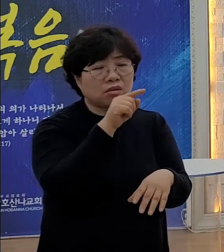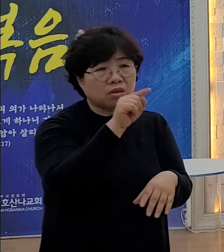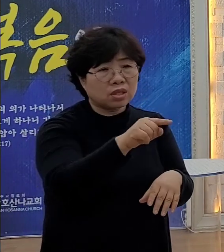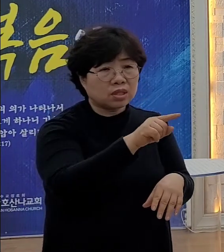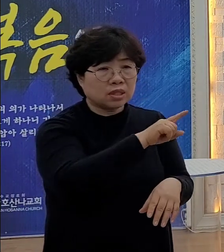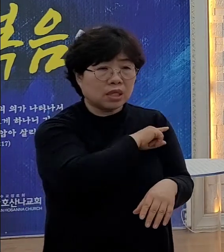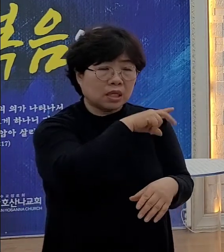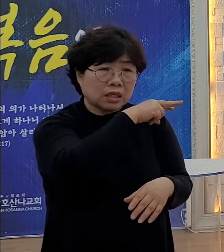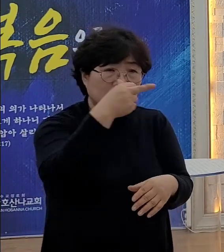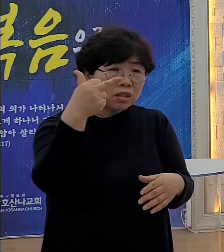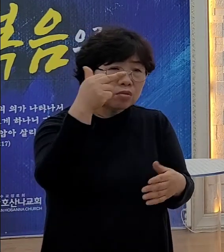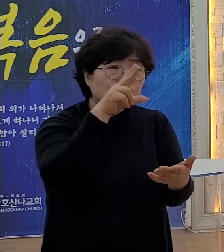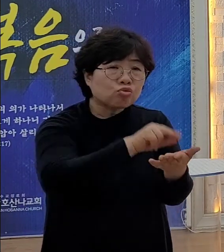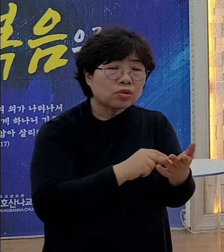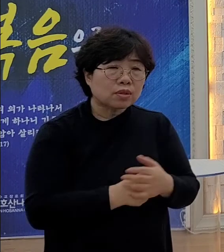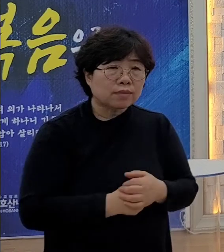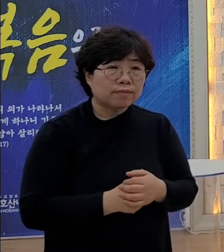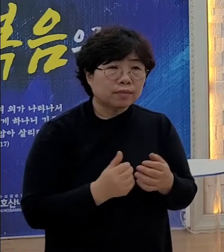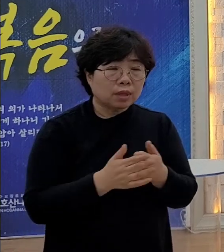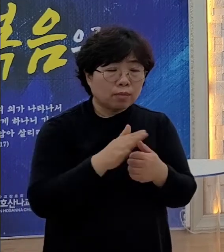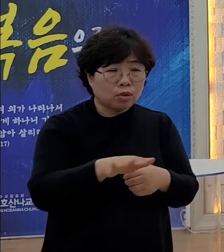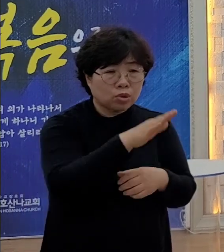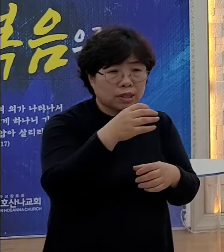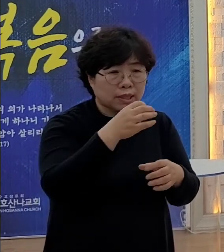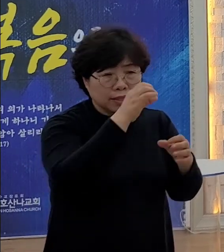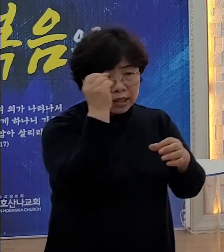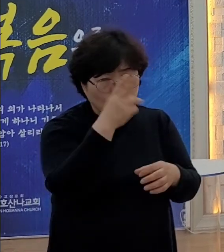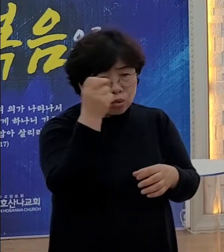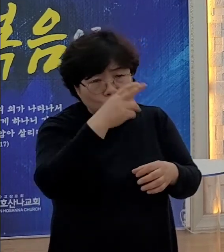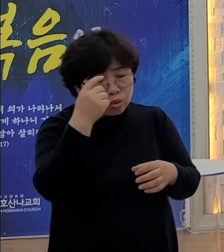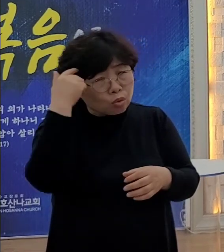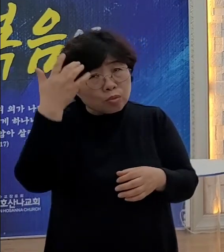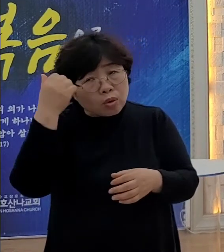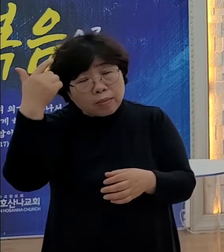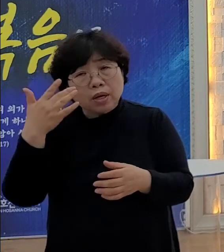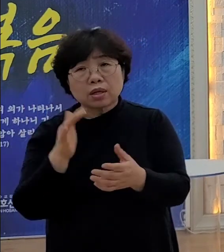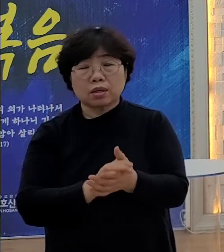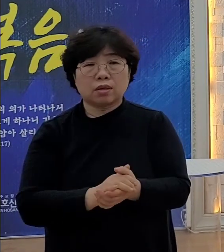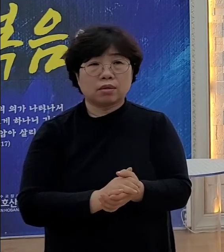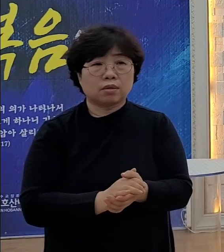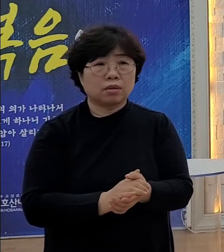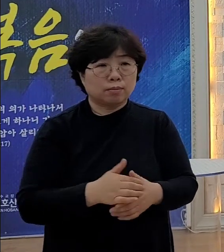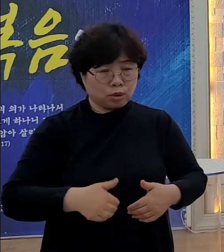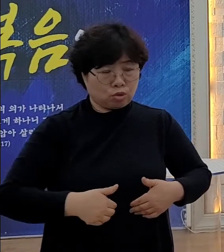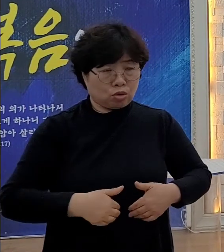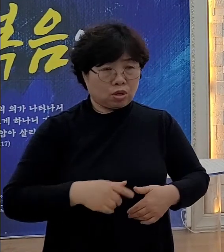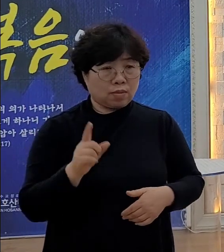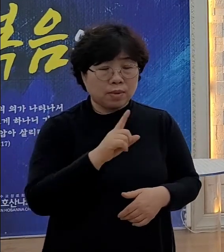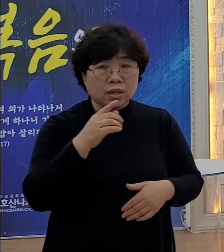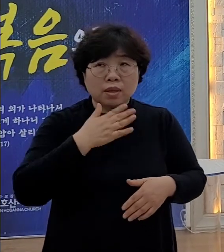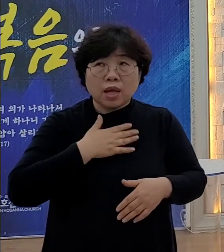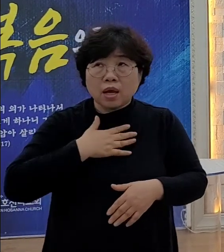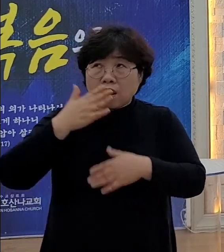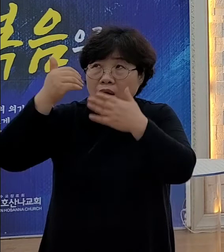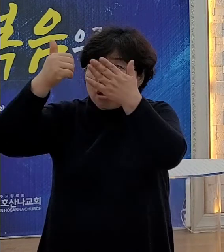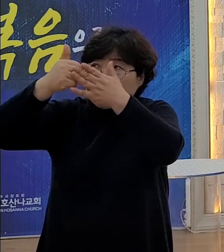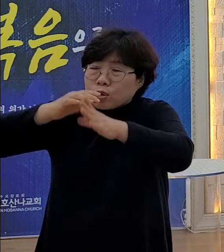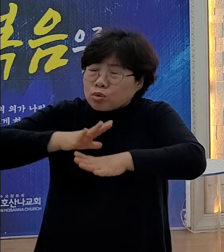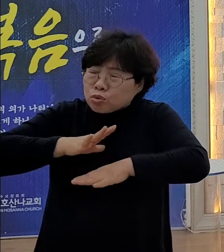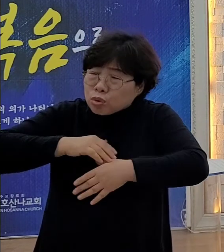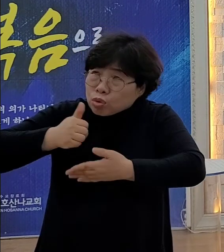그래서 우리는 자주 물어야 돼요. 뭐라고요? 내가 하나님을 정말 두려워하고